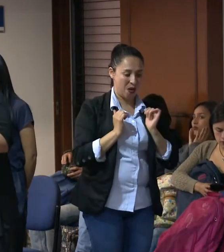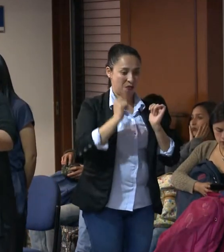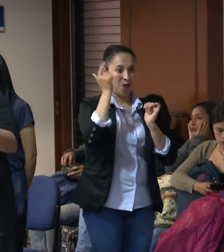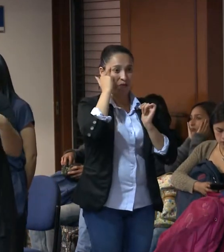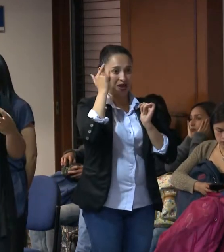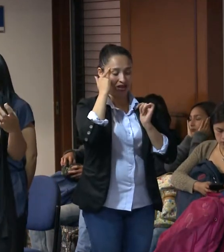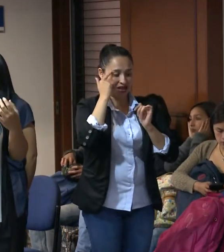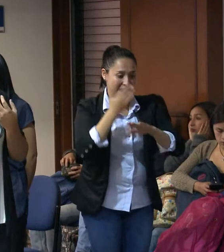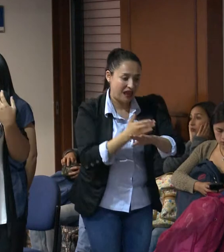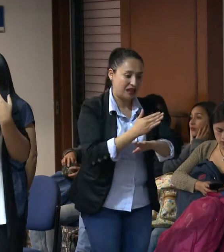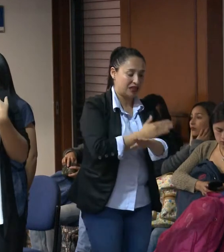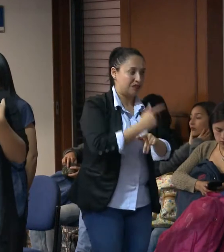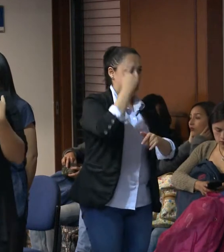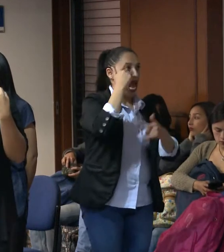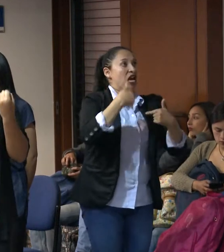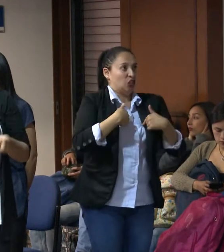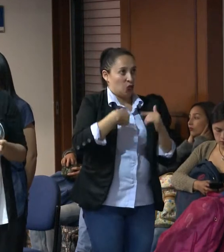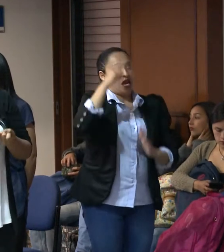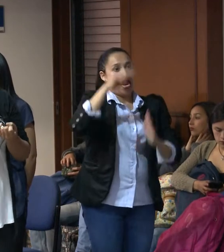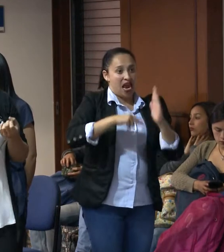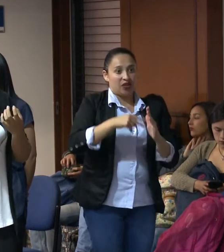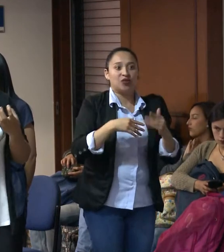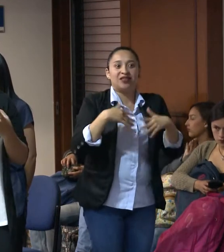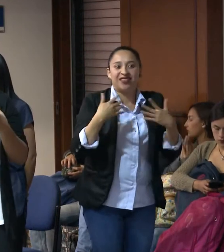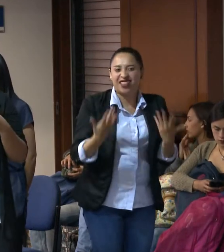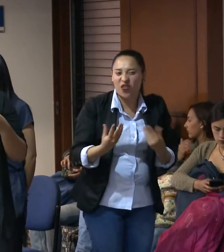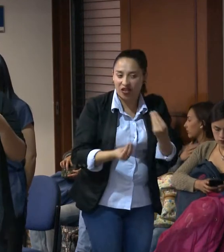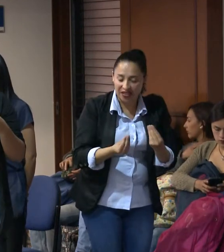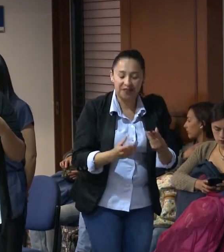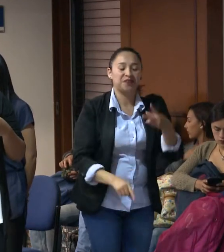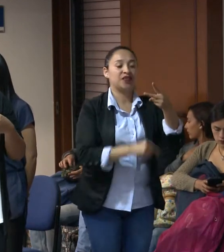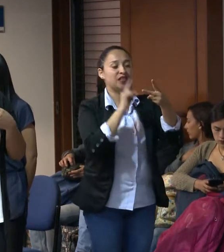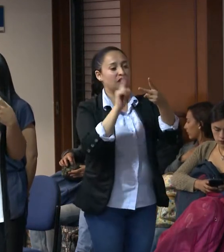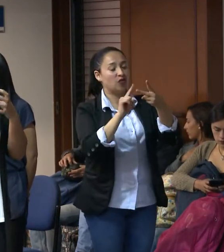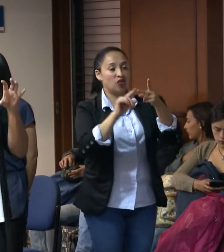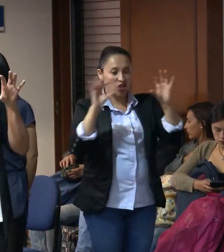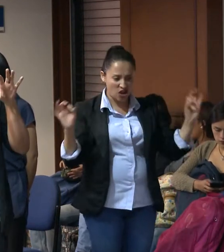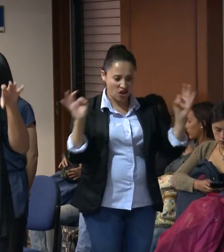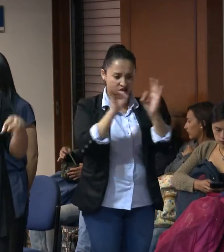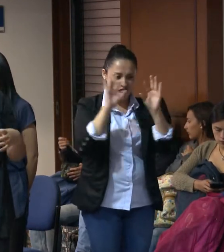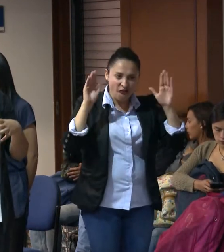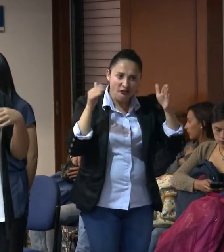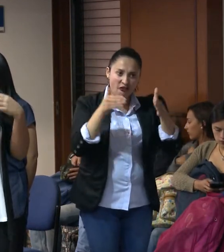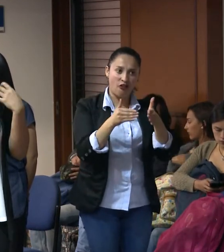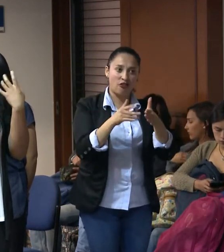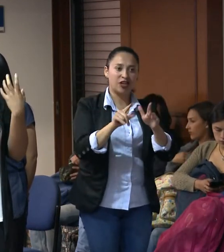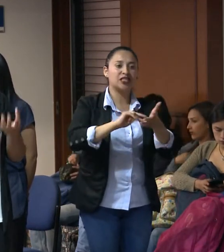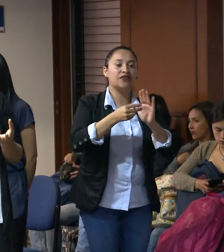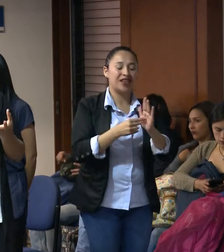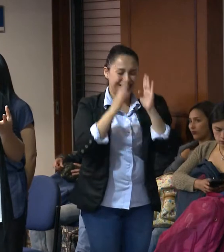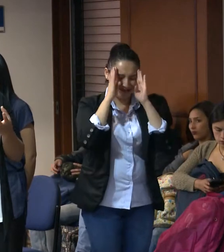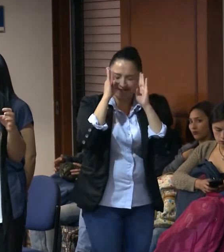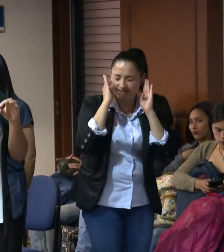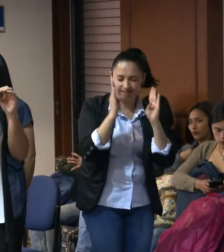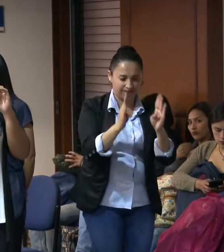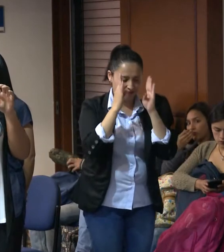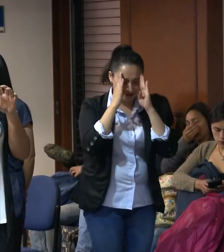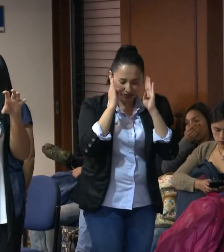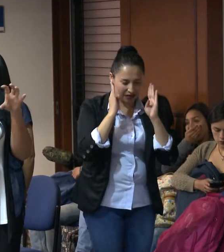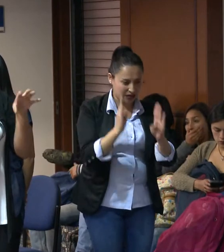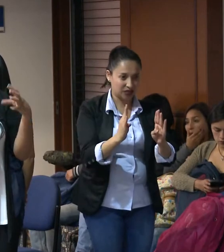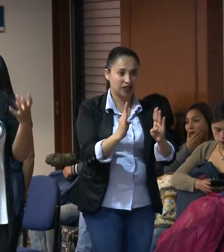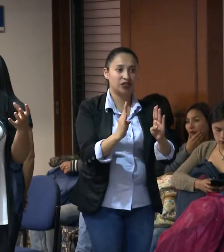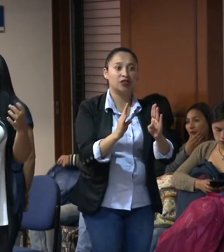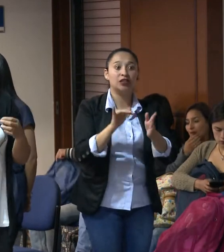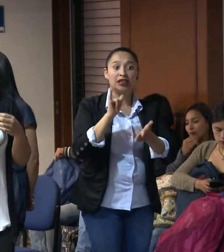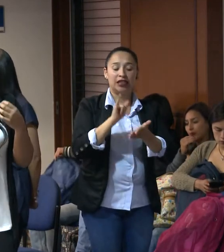durante toda la actividad. Está foco, es concentrarse, mantener la activación,